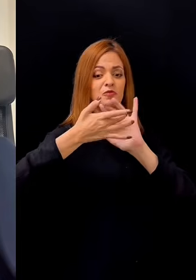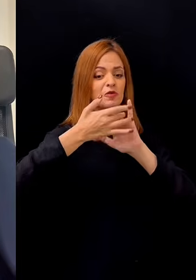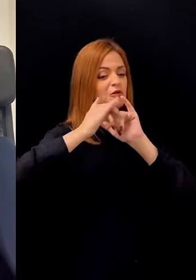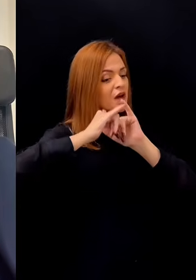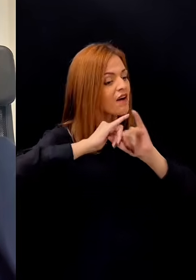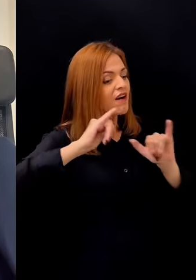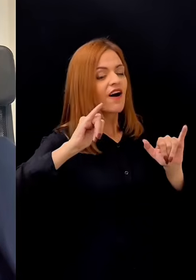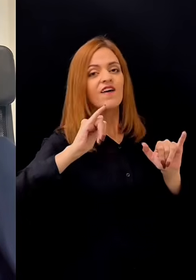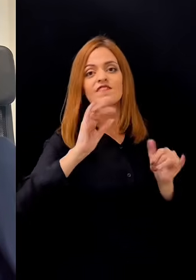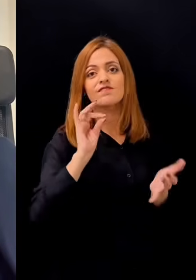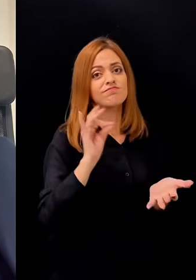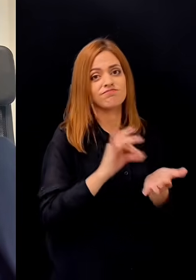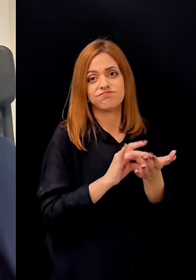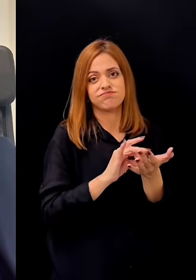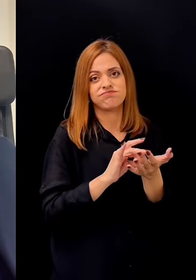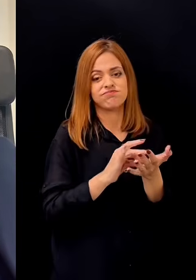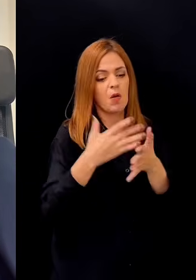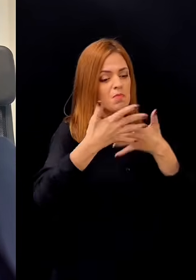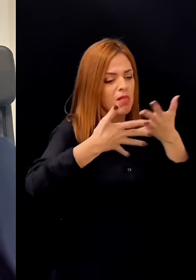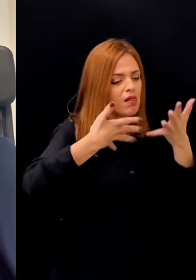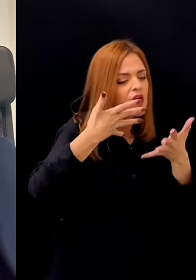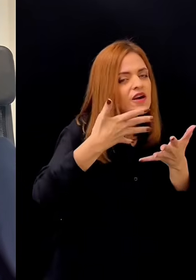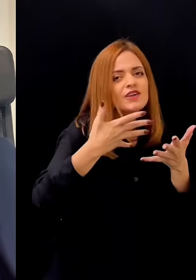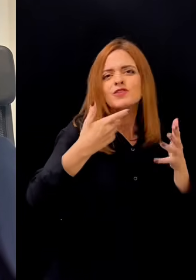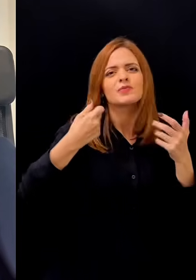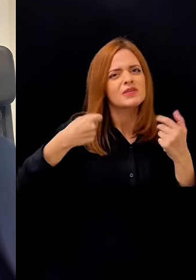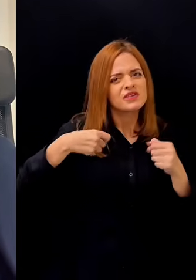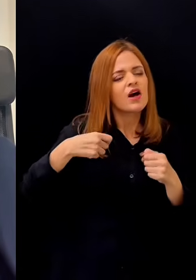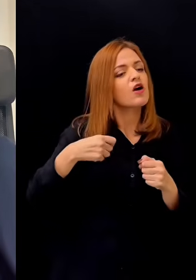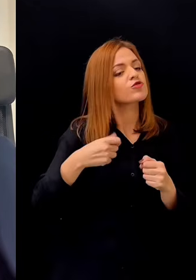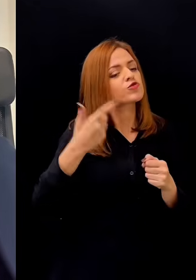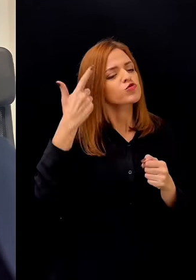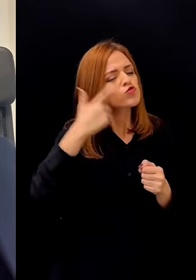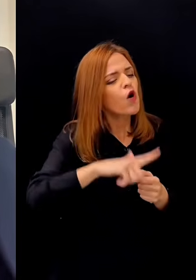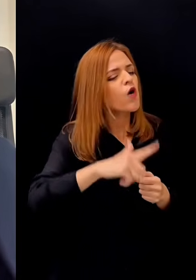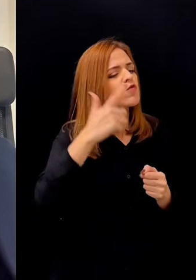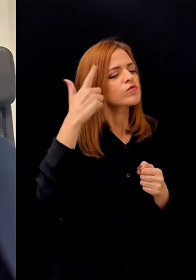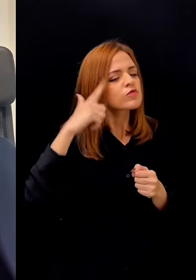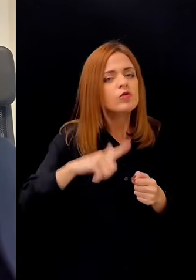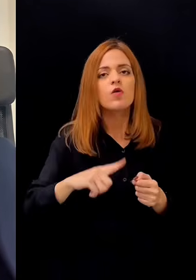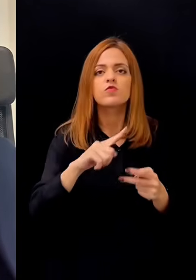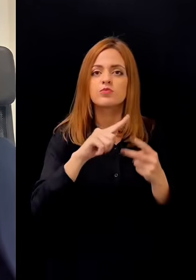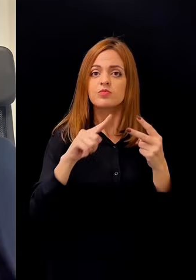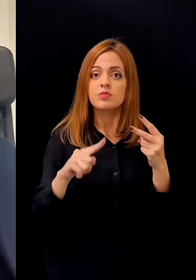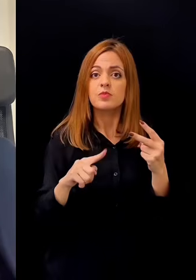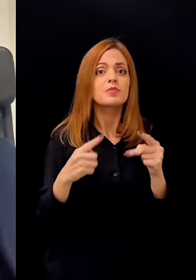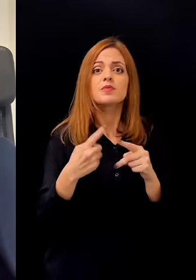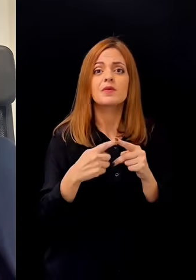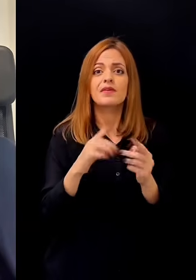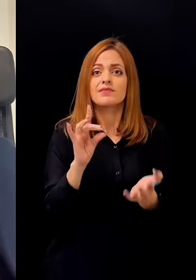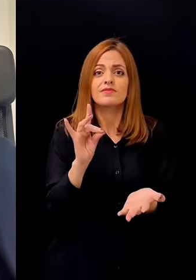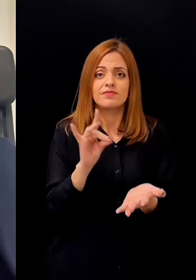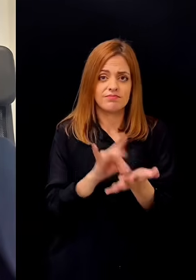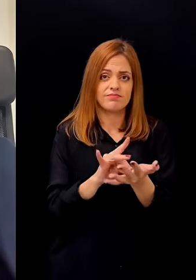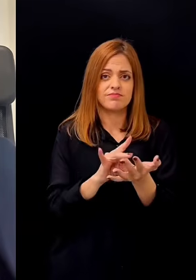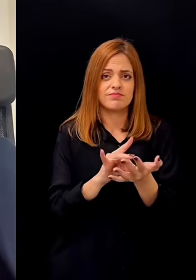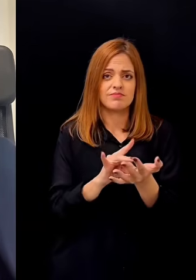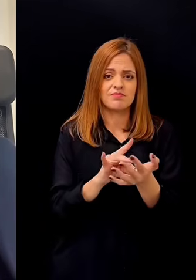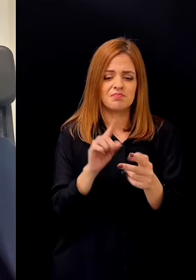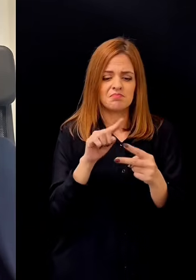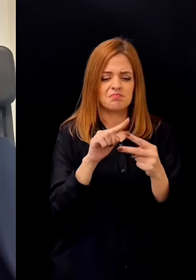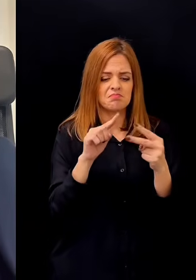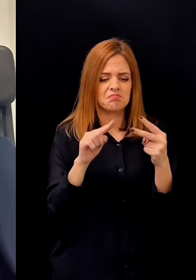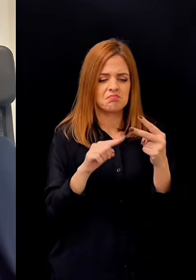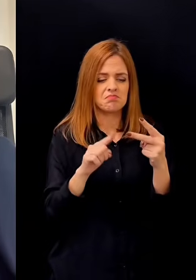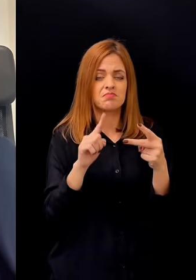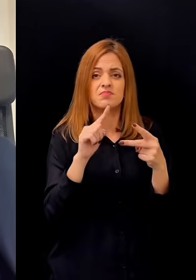verdade. Não precisava ele dizer na verdade. Mas por que ele falou então? Duas vezes, na